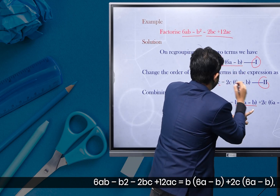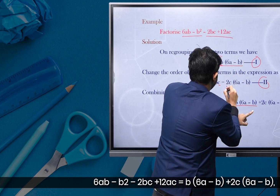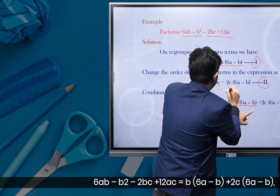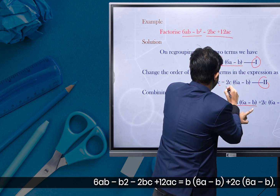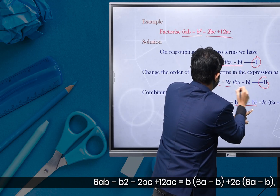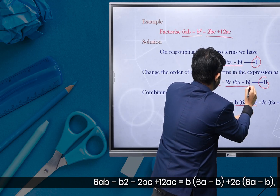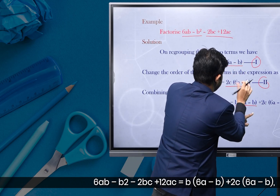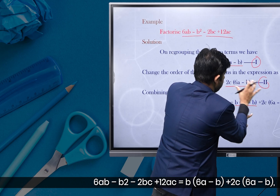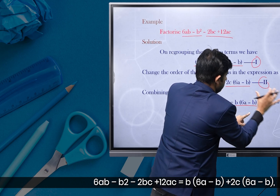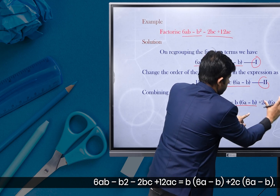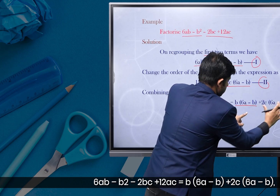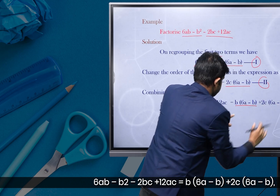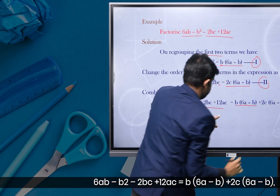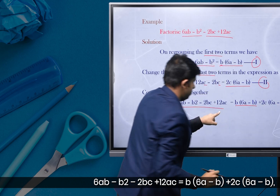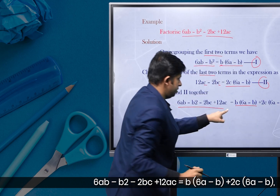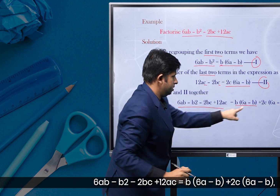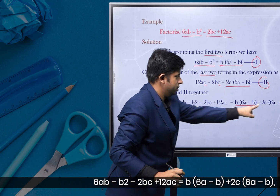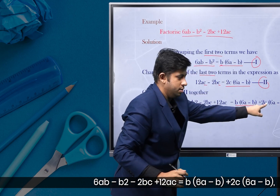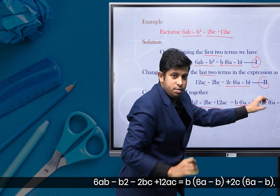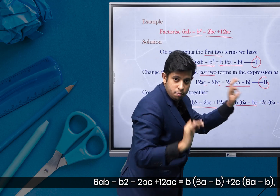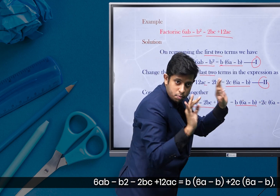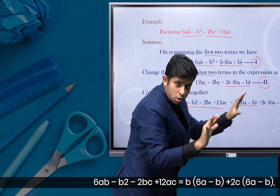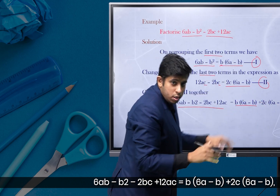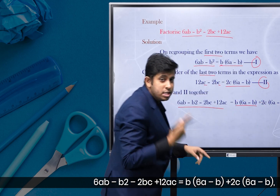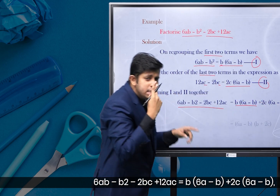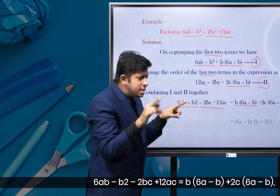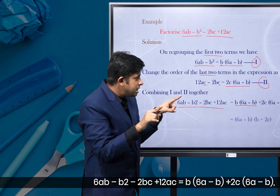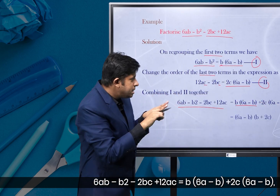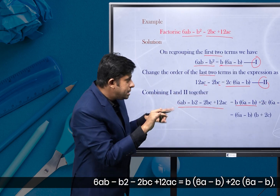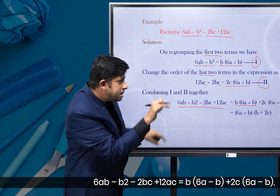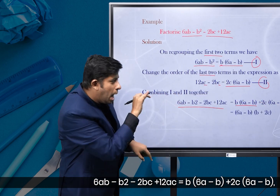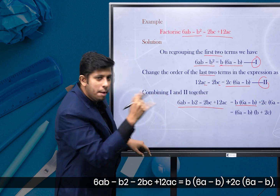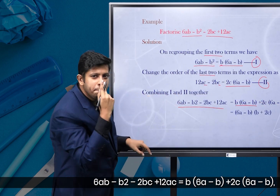6a वजा b दुसऱ्या कंसामध्ये b अधिक 2c मिळतील.